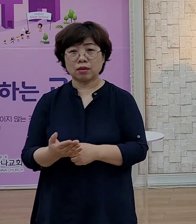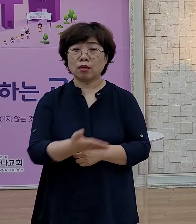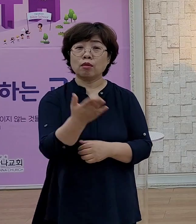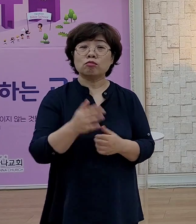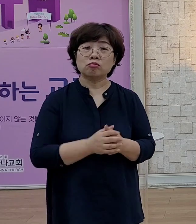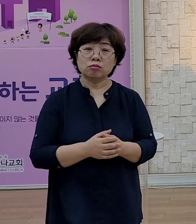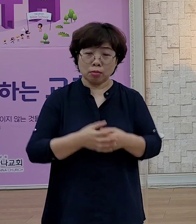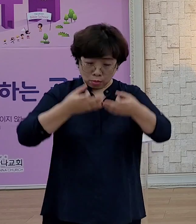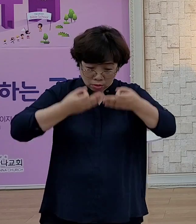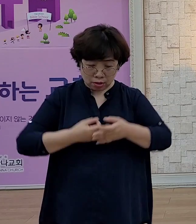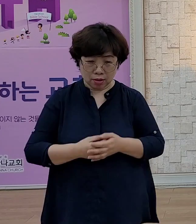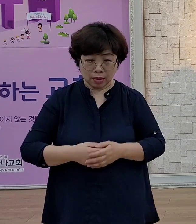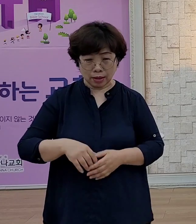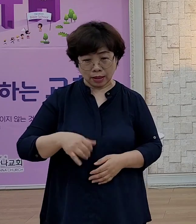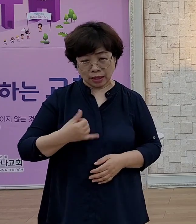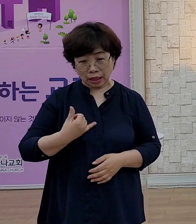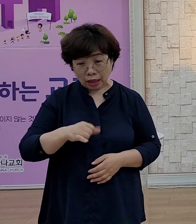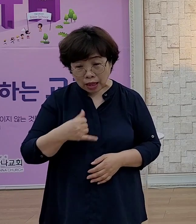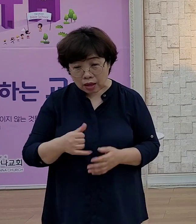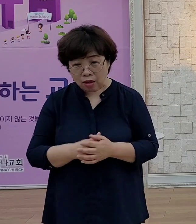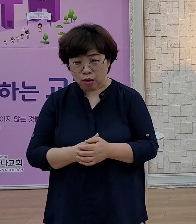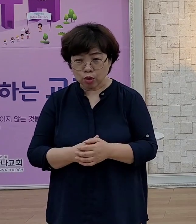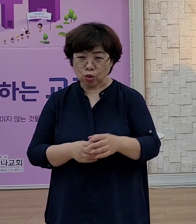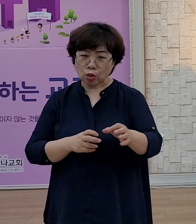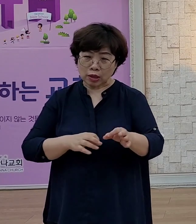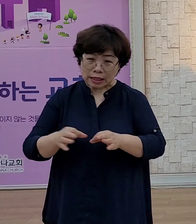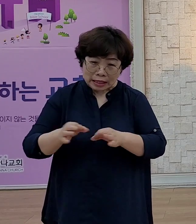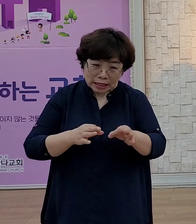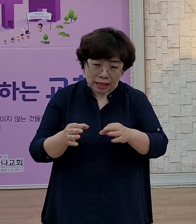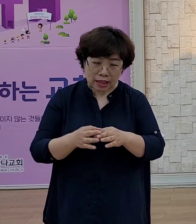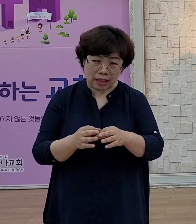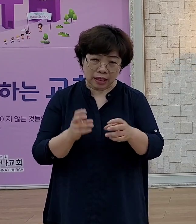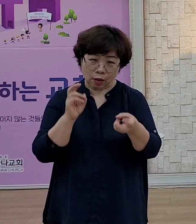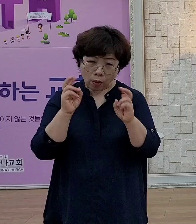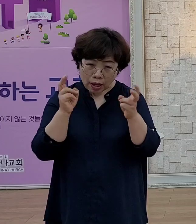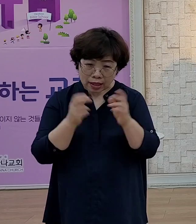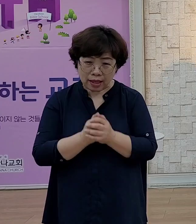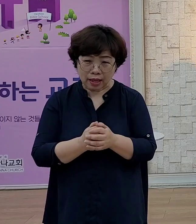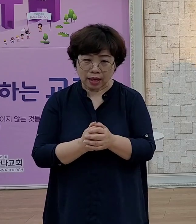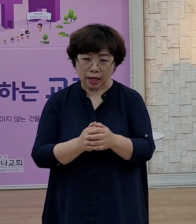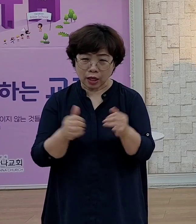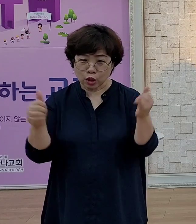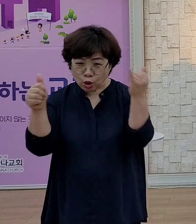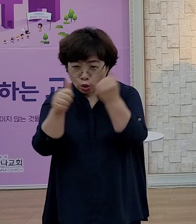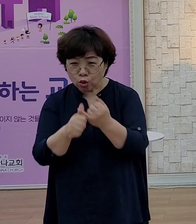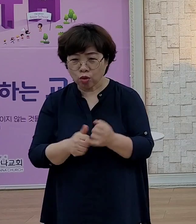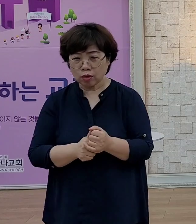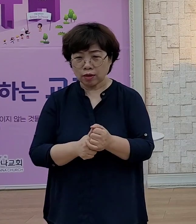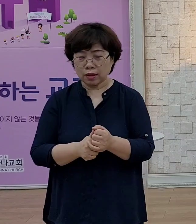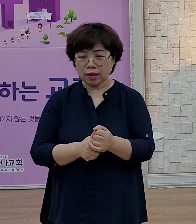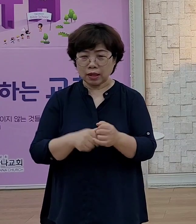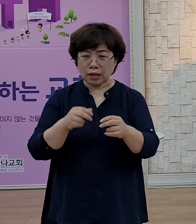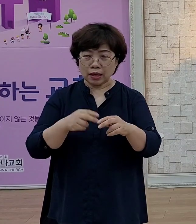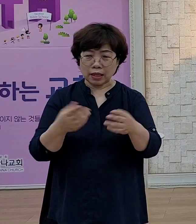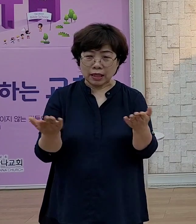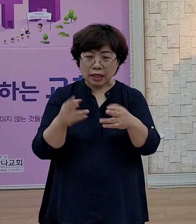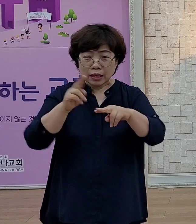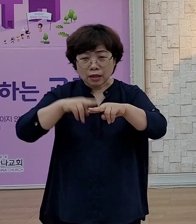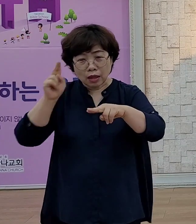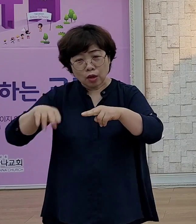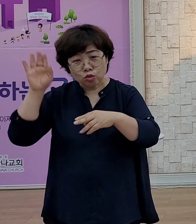자녀도, 사업도, 진로도, 직장도, 결혼도, 퇴직 후의